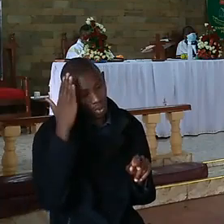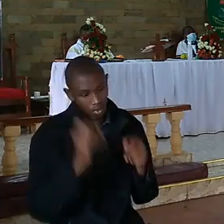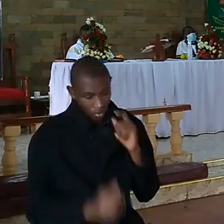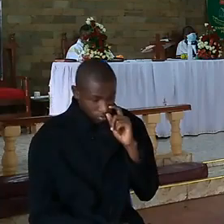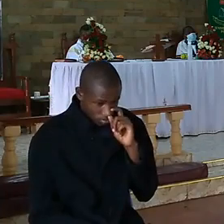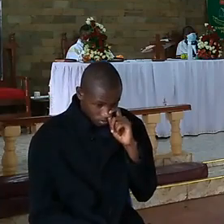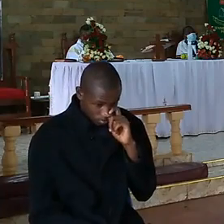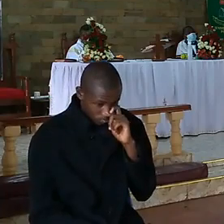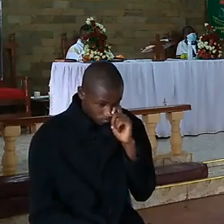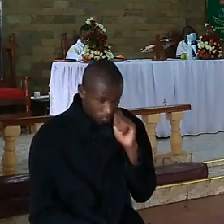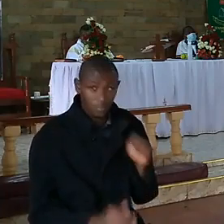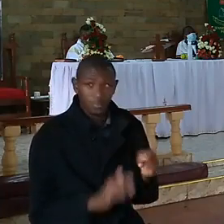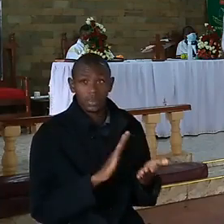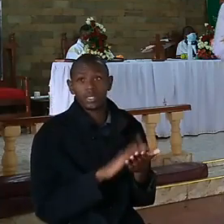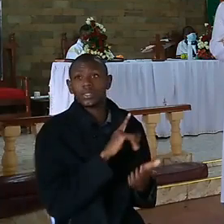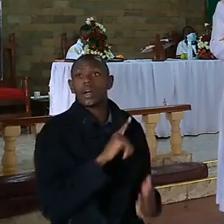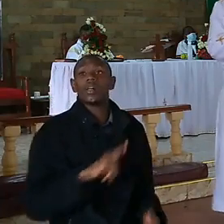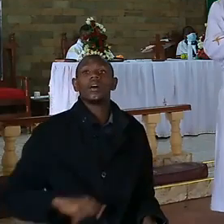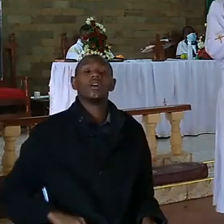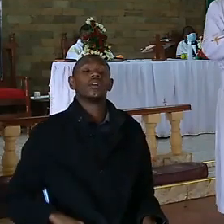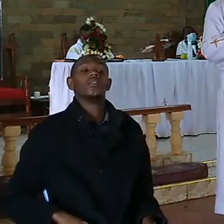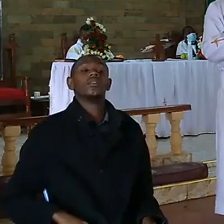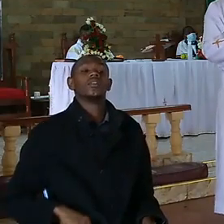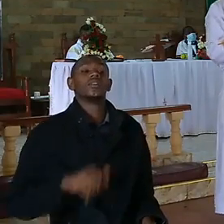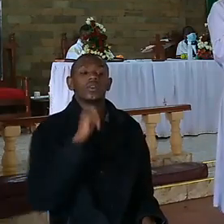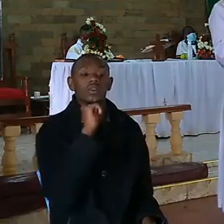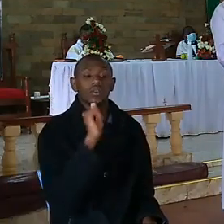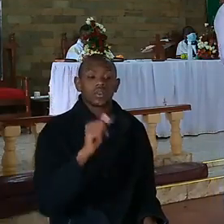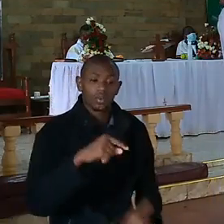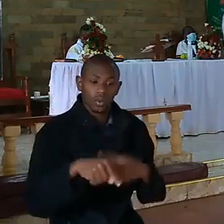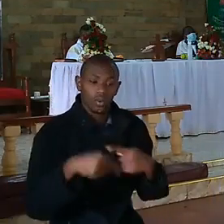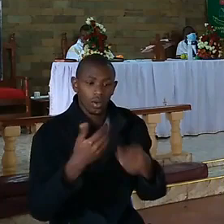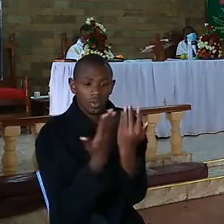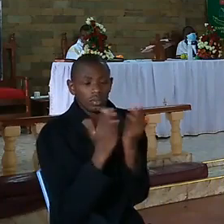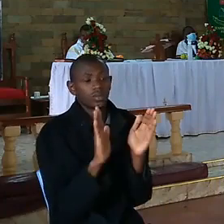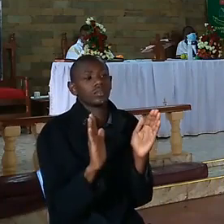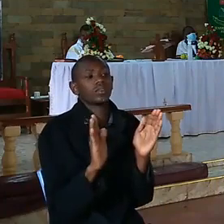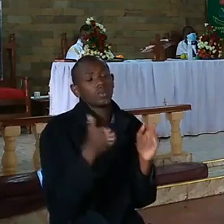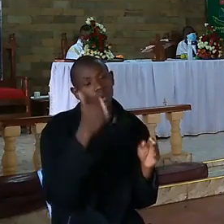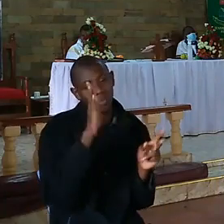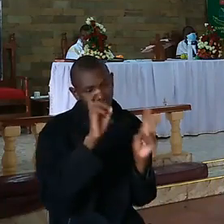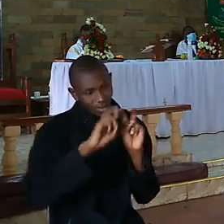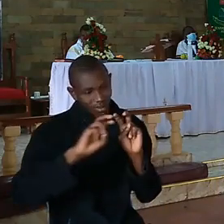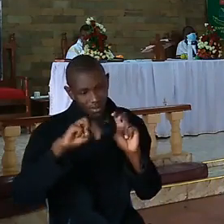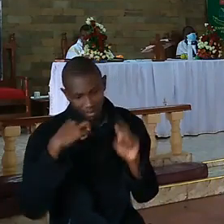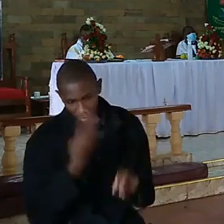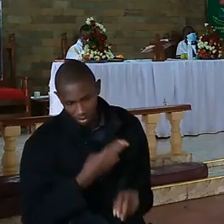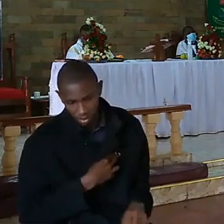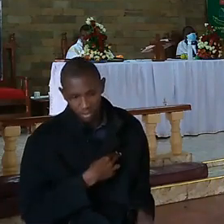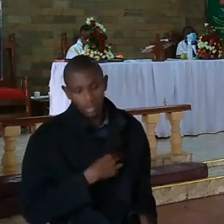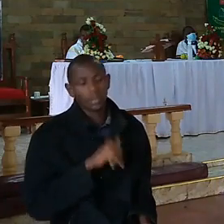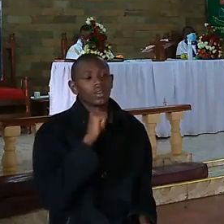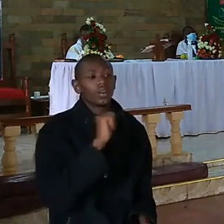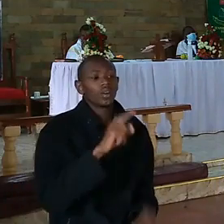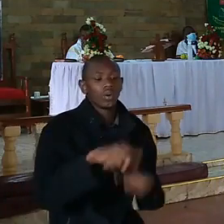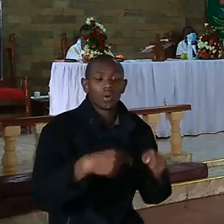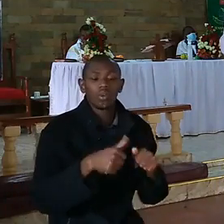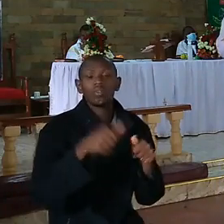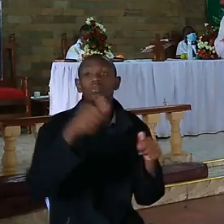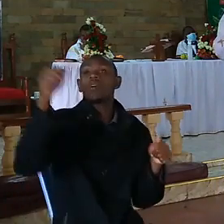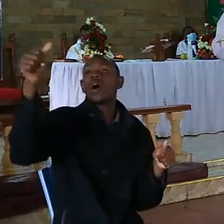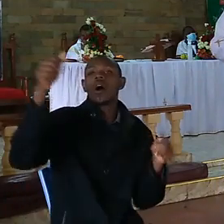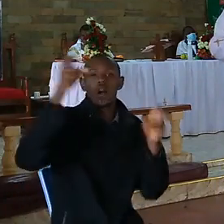ngai bwana asifiwe gutiri hindi tuthiite nja ya haria ngai angituona gutiri hindi tuthiite kuraihu ati maitho